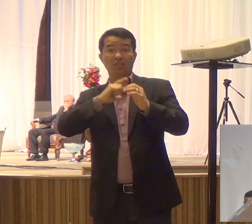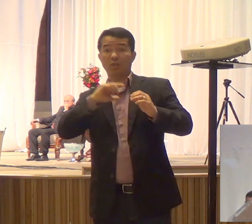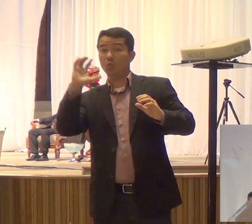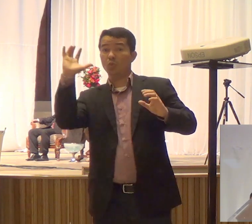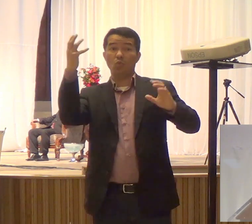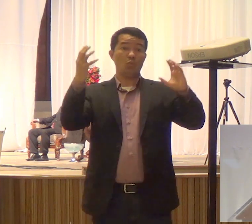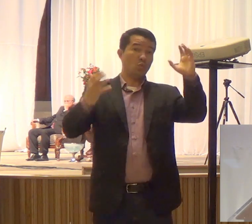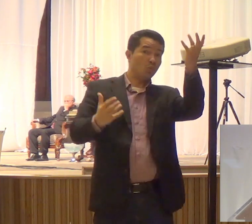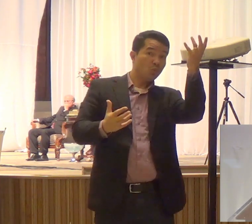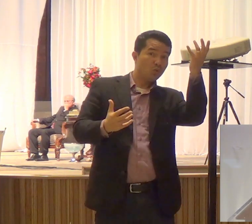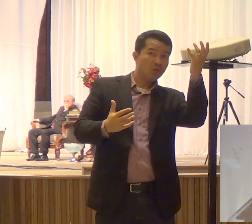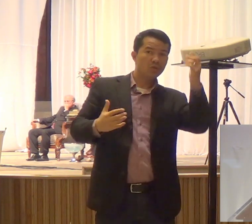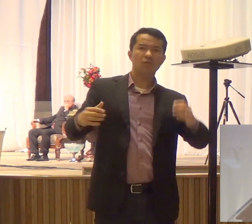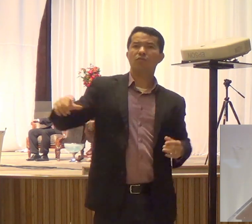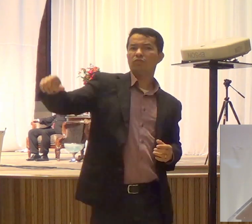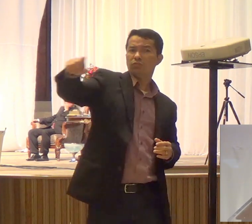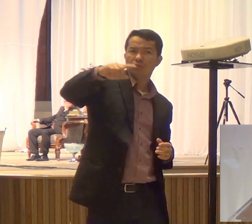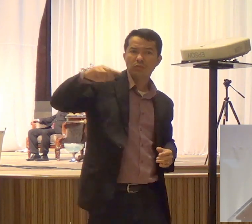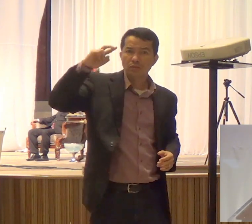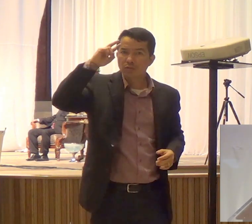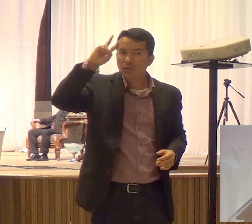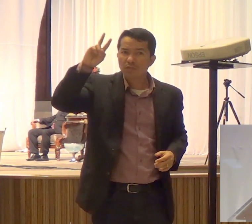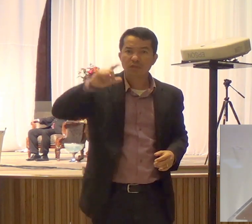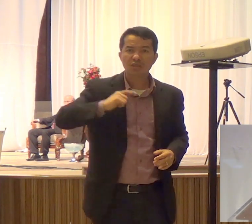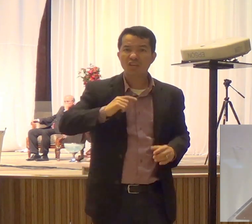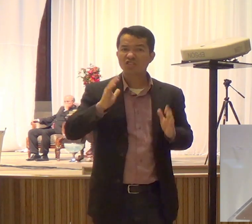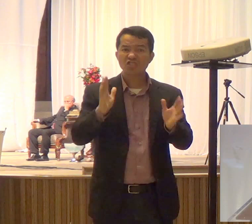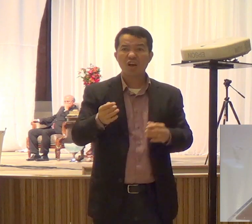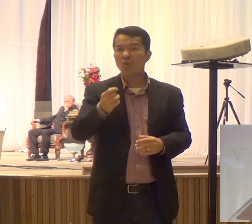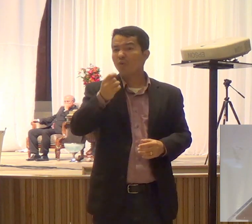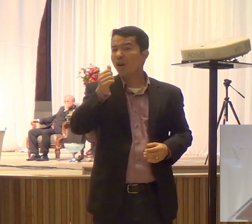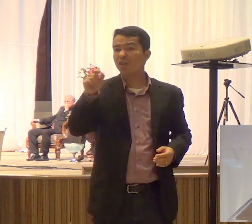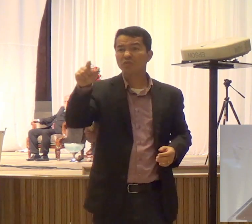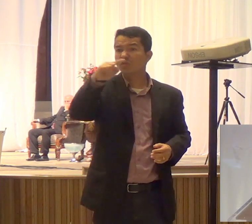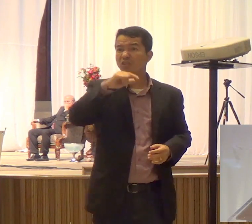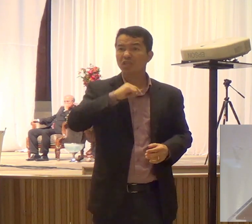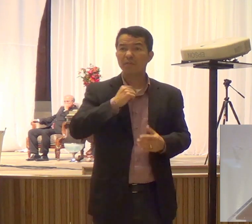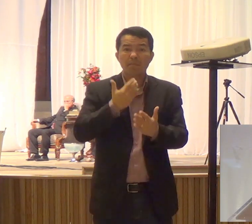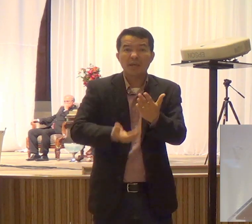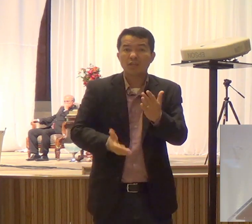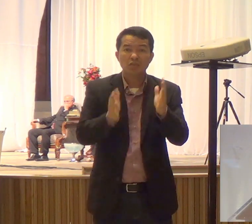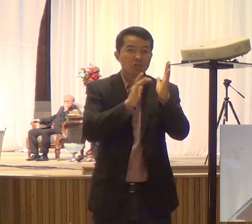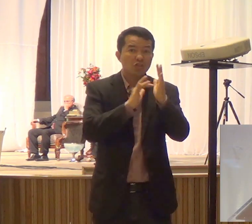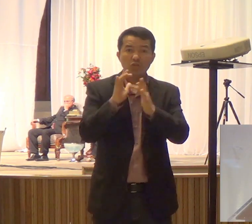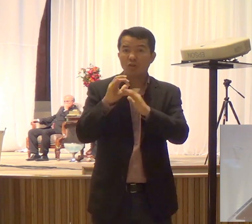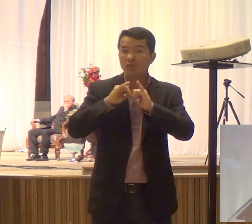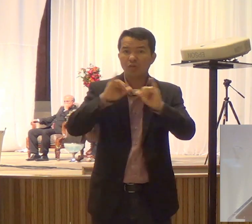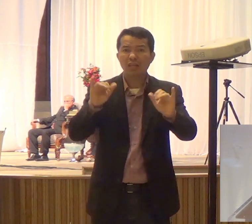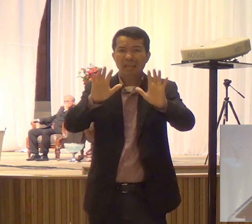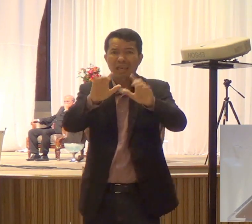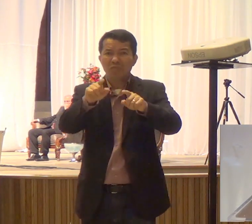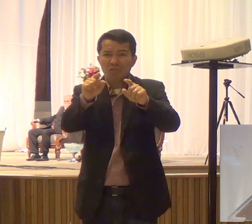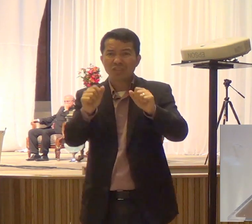final. Quando você está na fila da condenação, Jesus abre uma porta do lado e diz: ei, vem por aqui, a porta da graça ainda